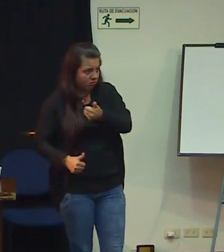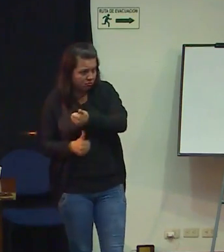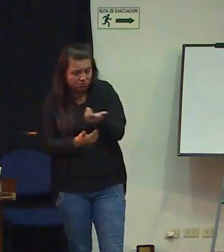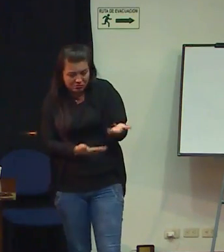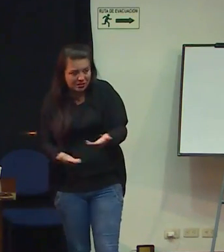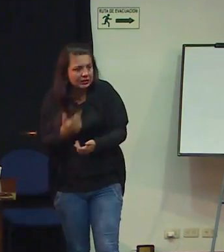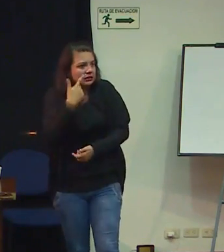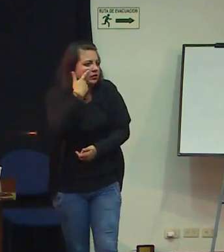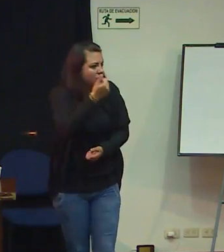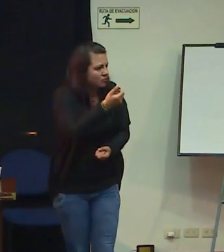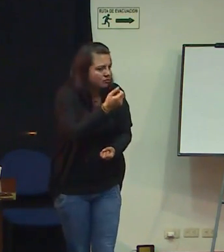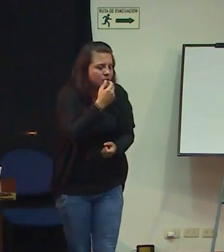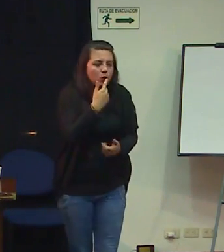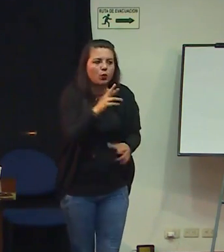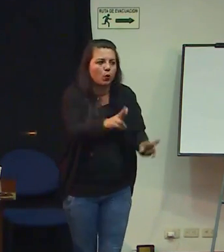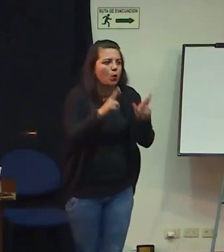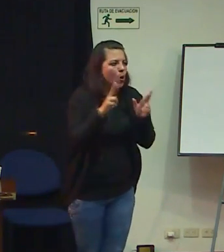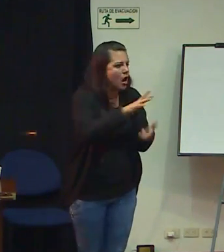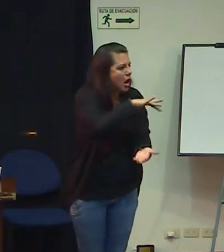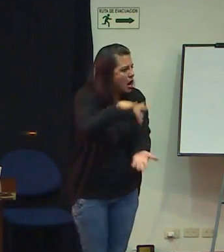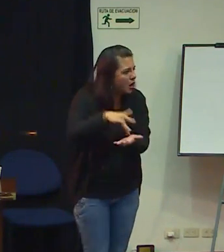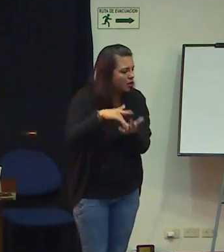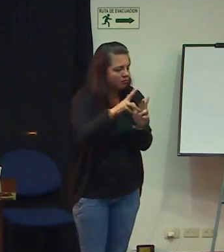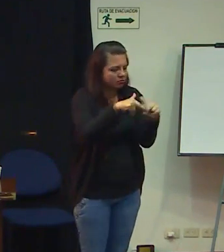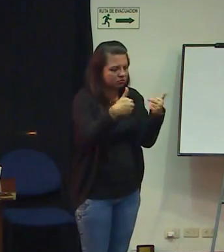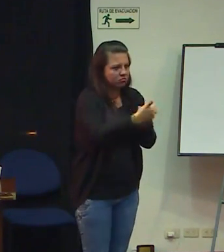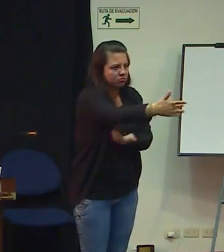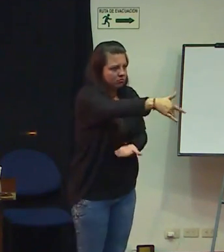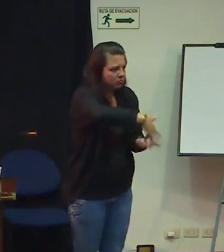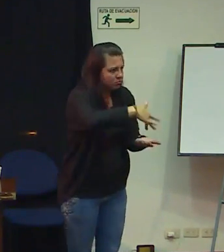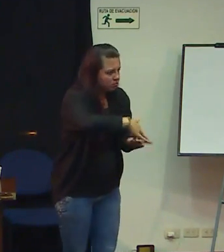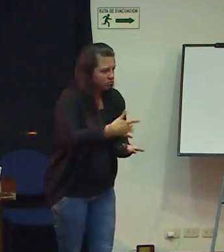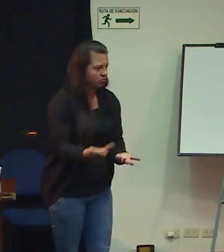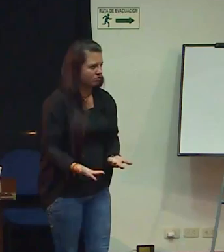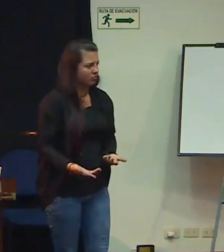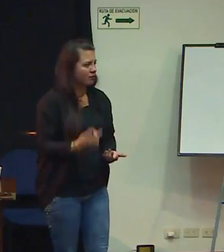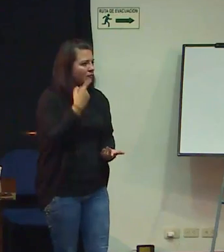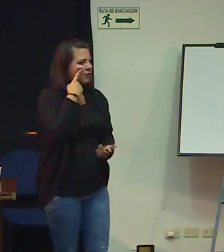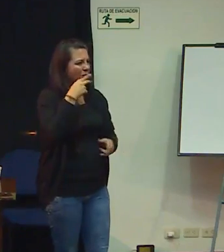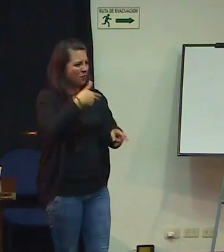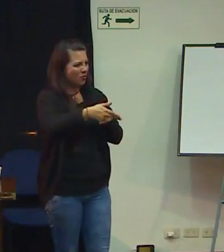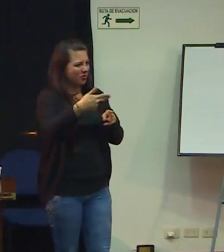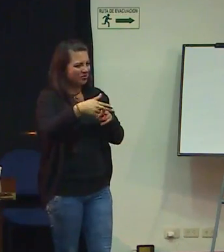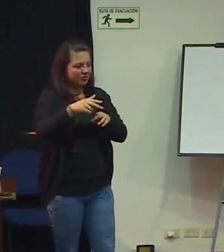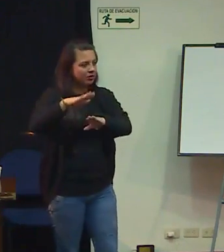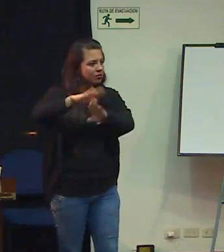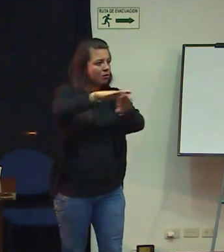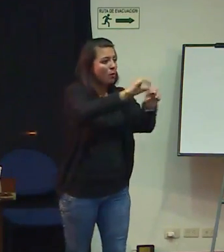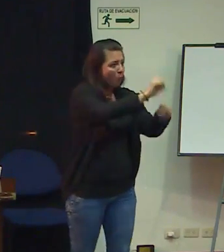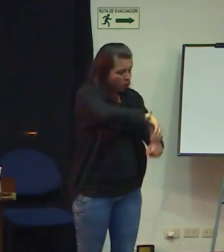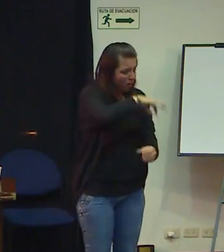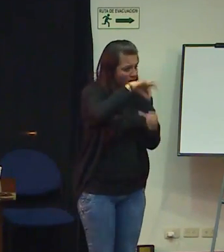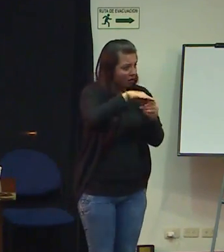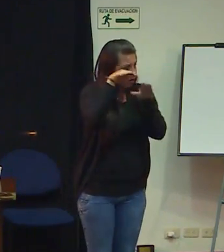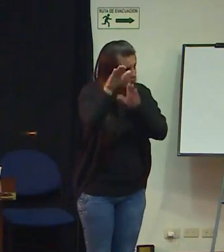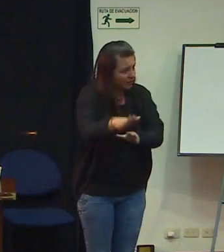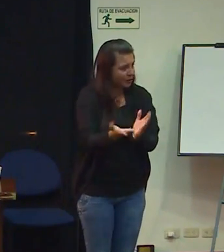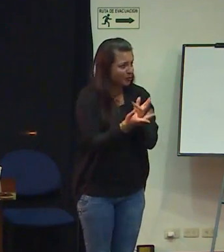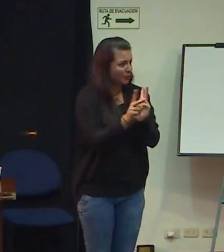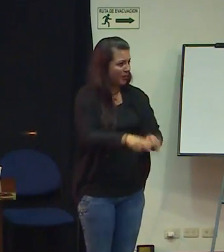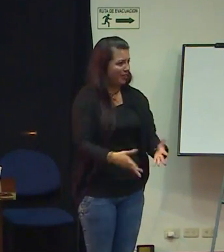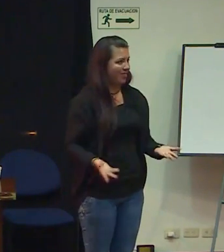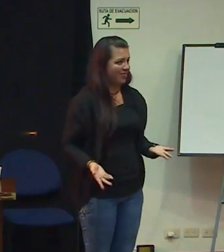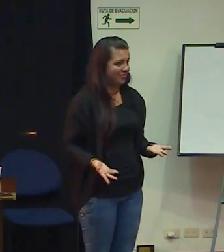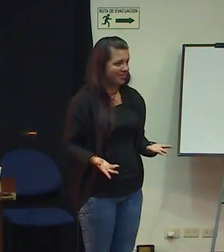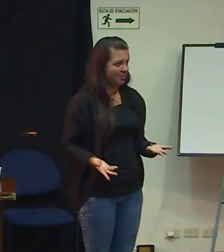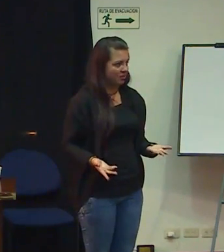maravilloso que asistan, con nosotros a reuniones, que miremos que en la próxima convocatoria que se puedan lanzar a ser representantes estudiantiles